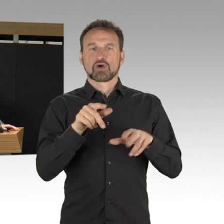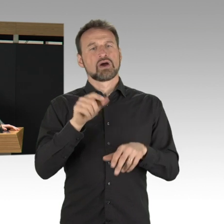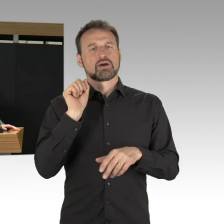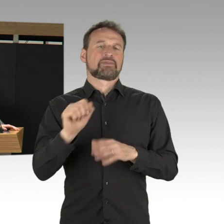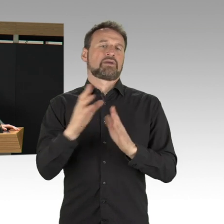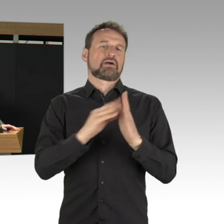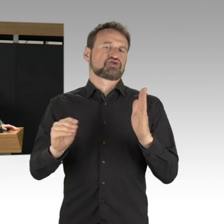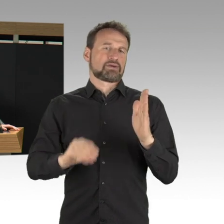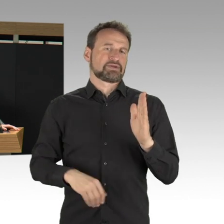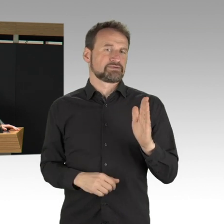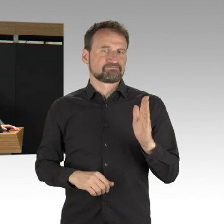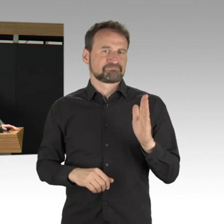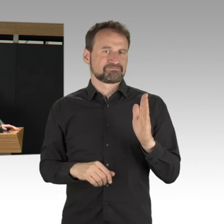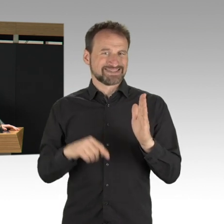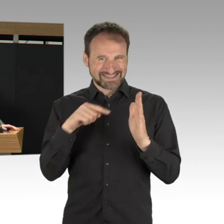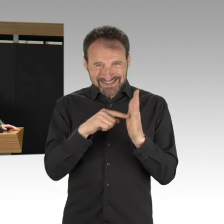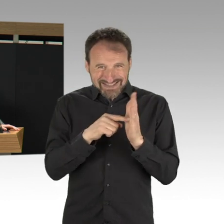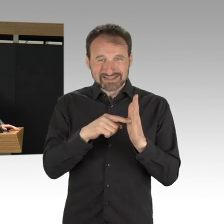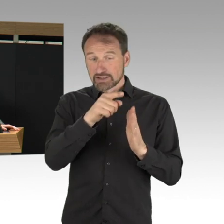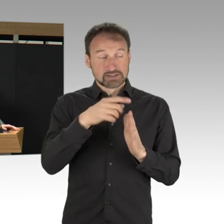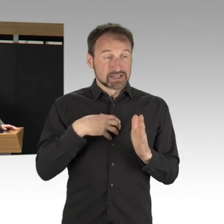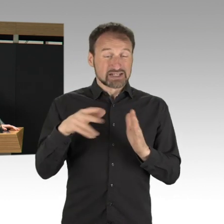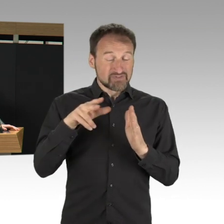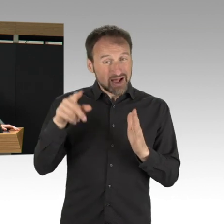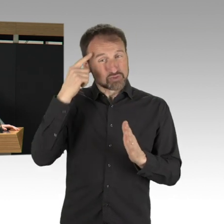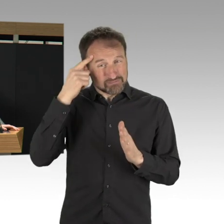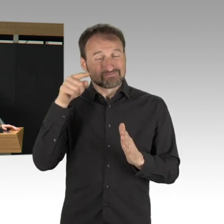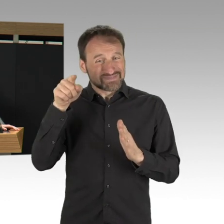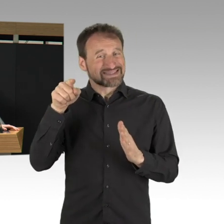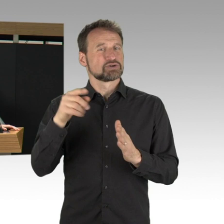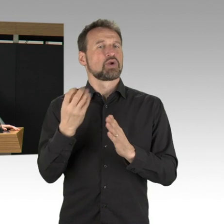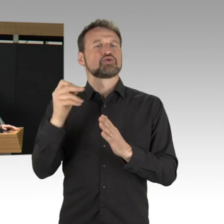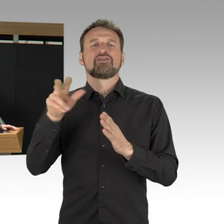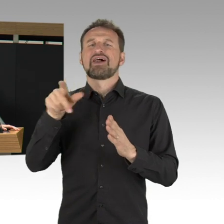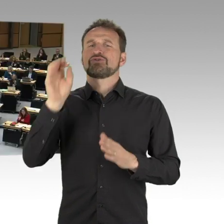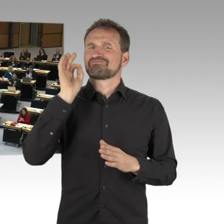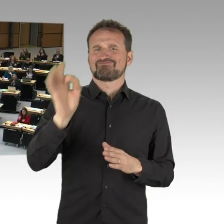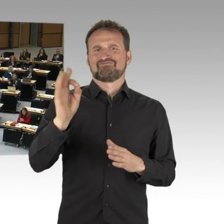Ja, und genau deswegen auch besonders bei der Amadeo-Antonio-Stiftung,